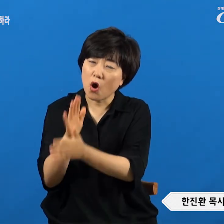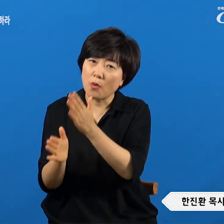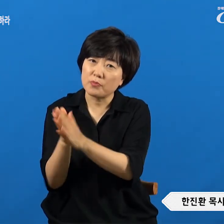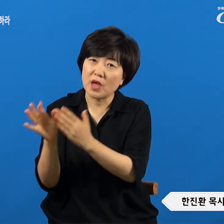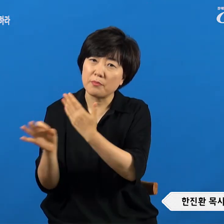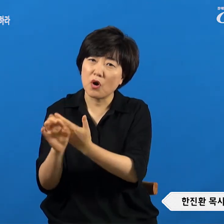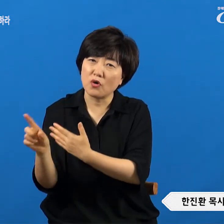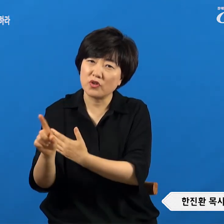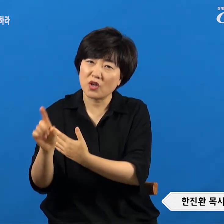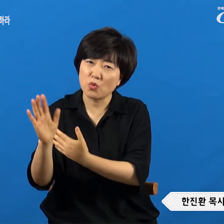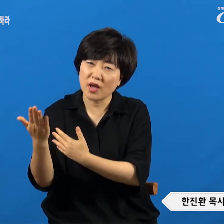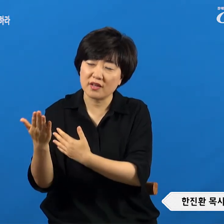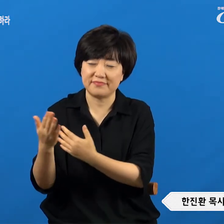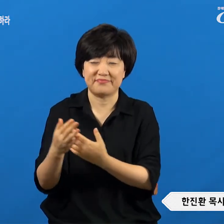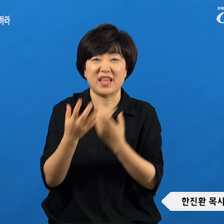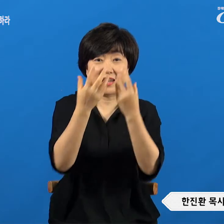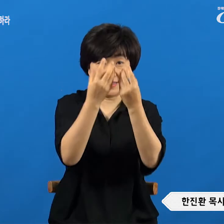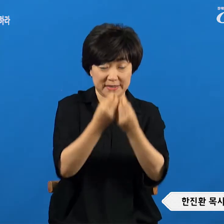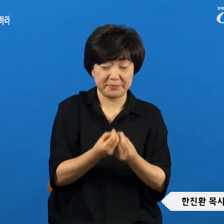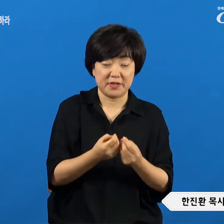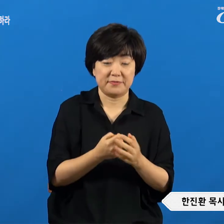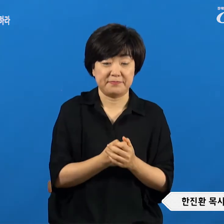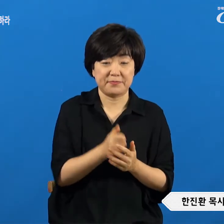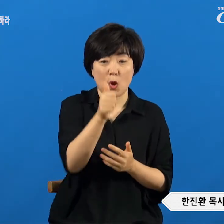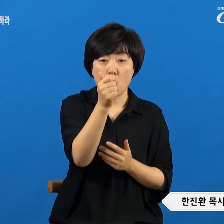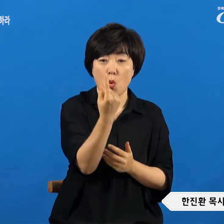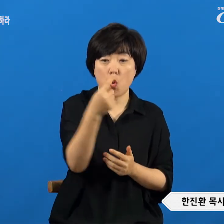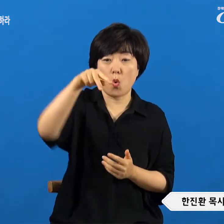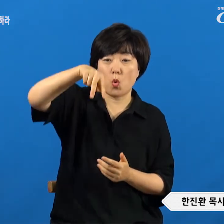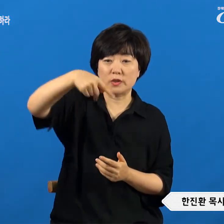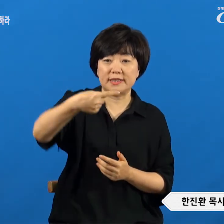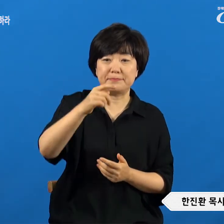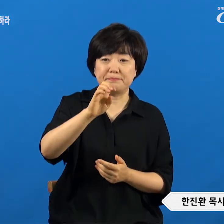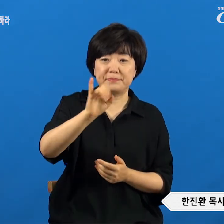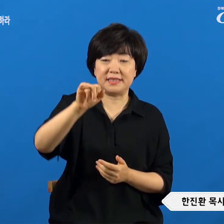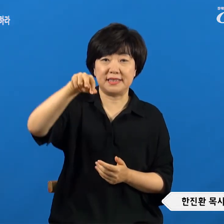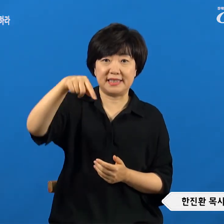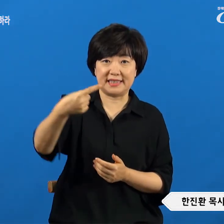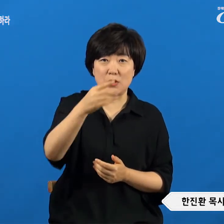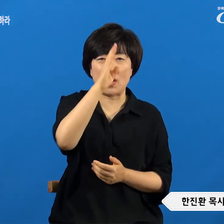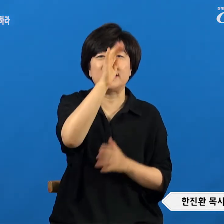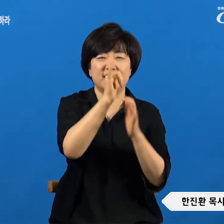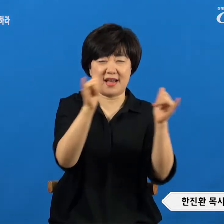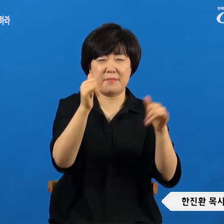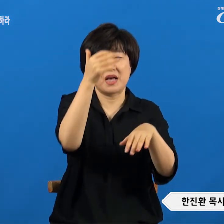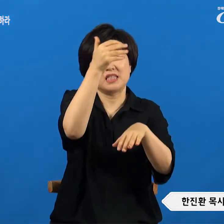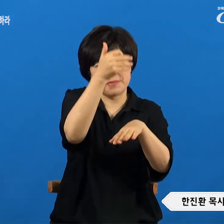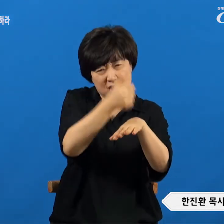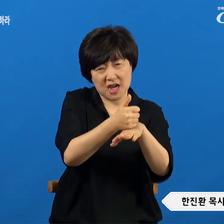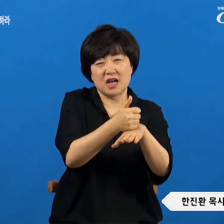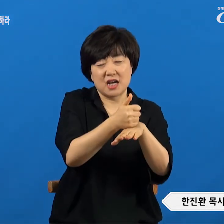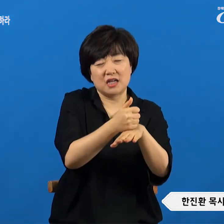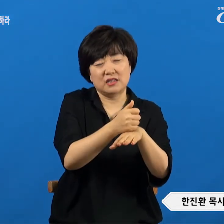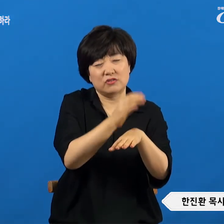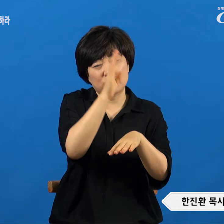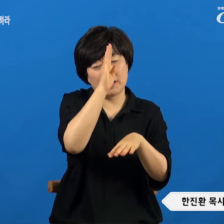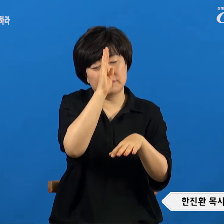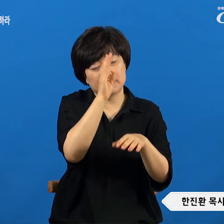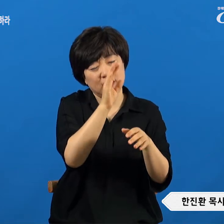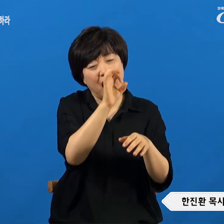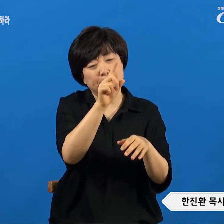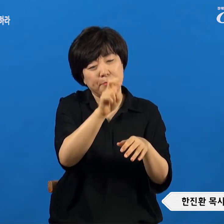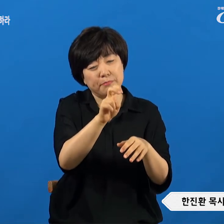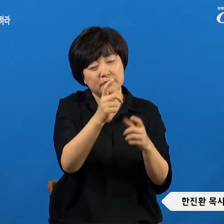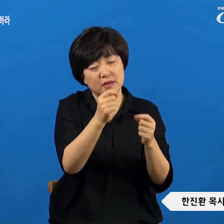호스피스 시설에 입원해 있는 환자들 중에는 자기는 절대로 죽지 않는다, 회복된다 라고